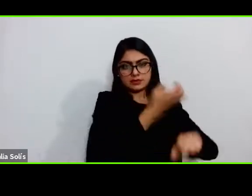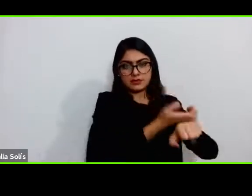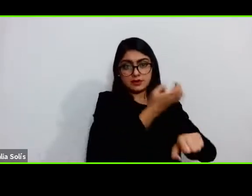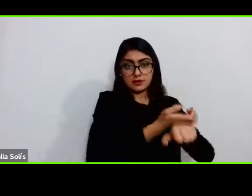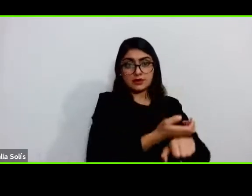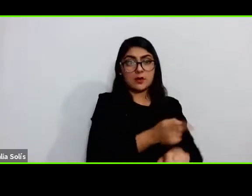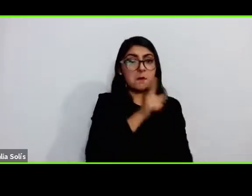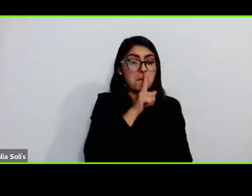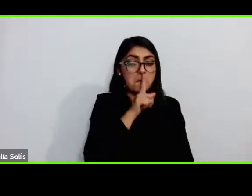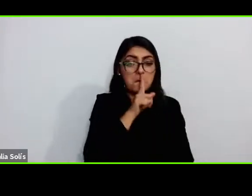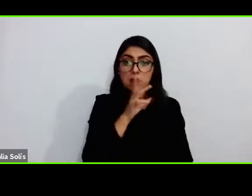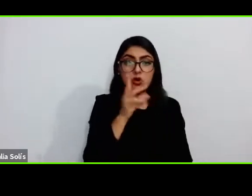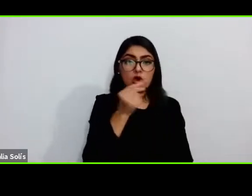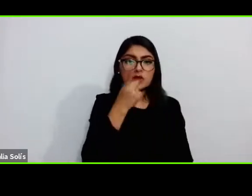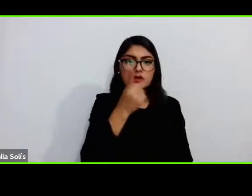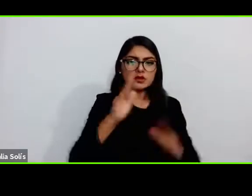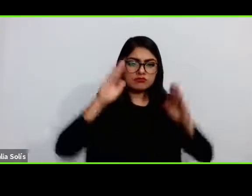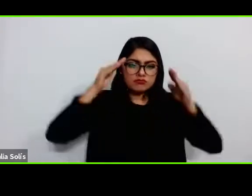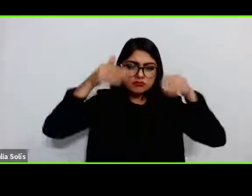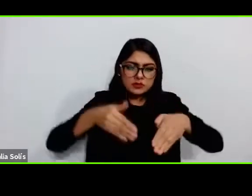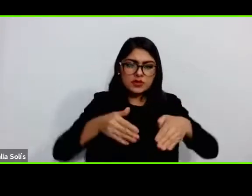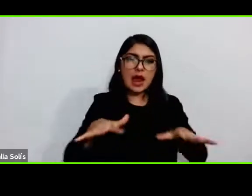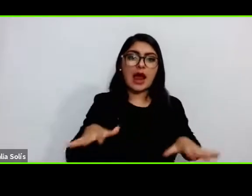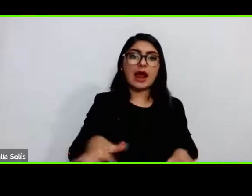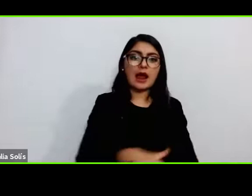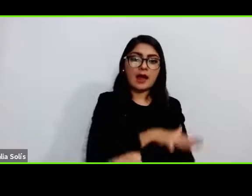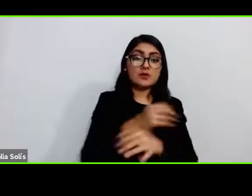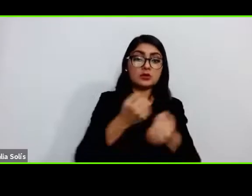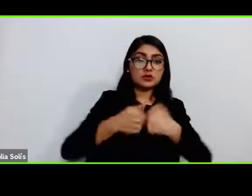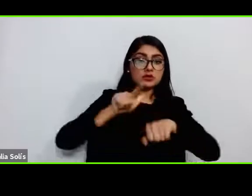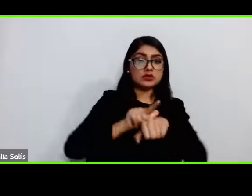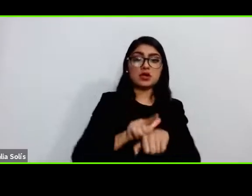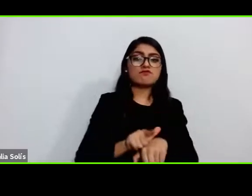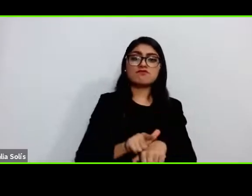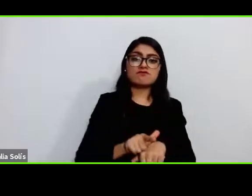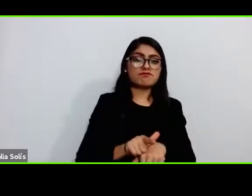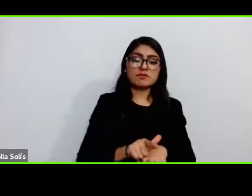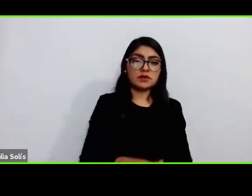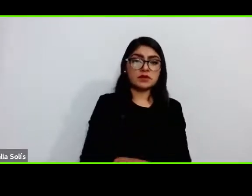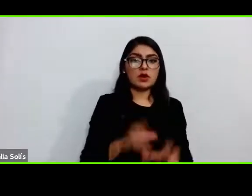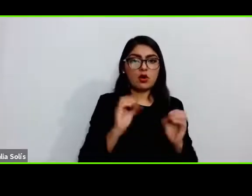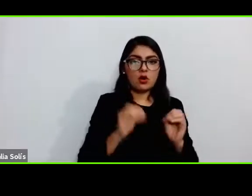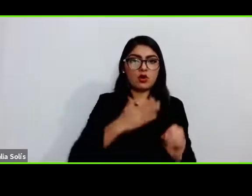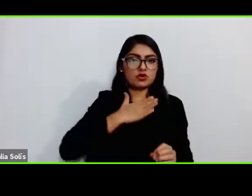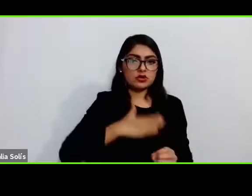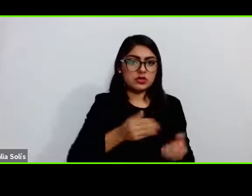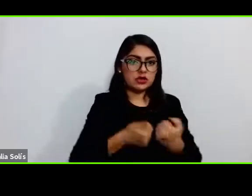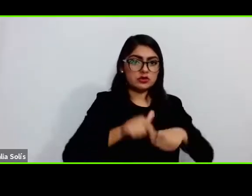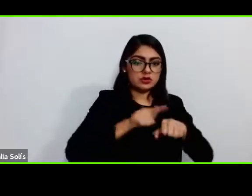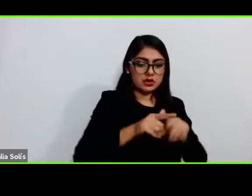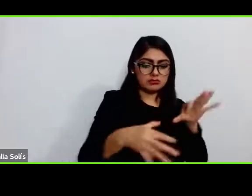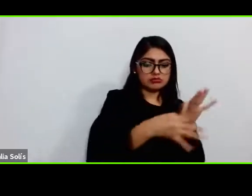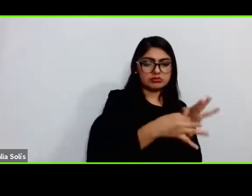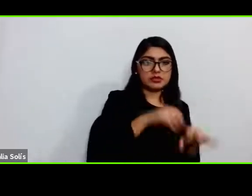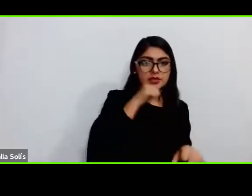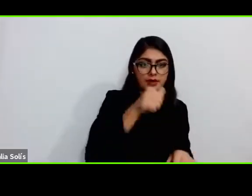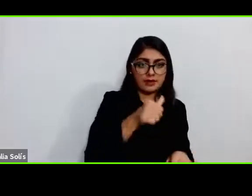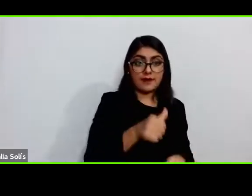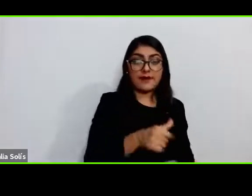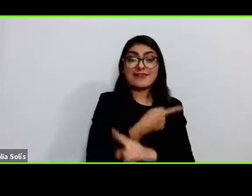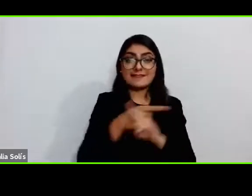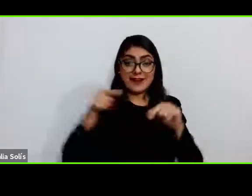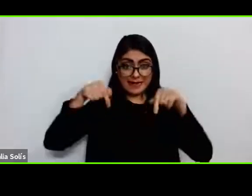esas promesas de cambio social a través del derecho de justicia social. En el caso mexicano, sí. En el caso mexicano, porque